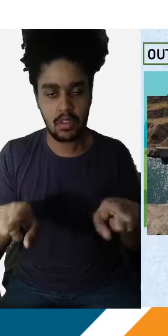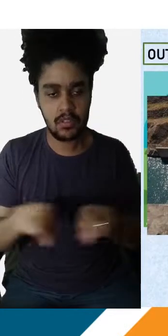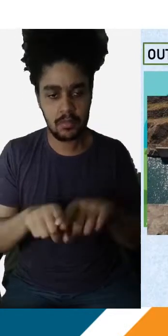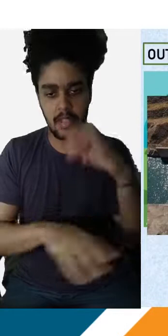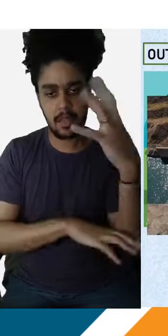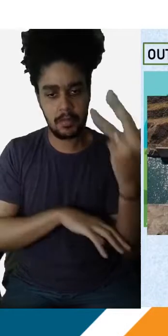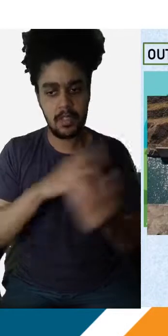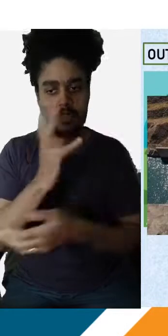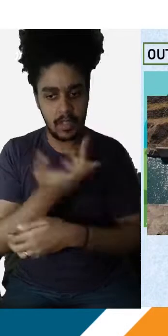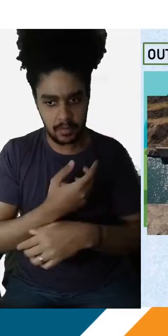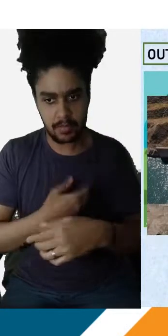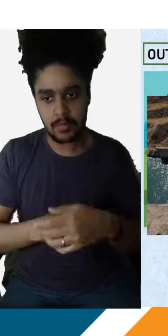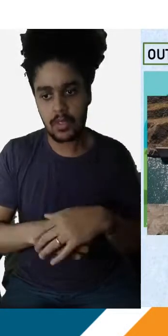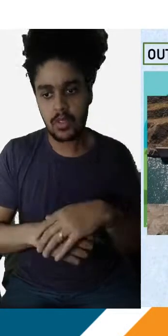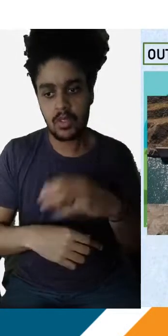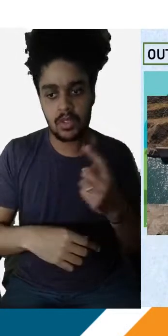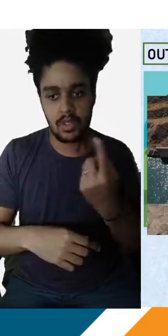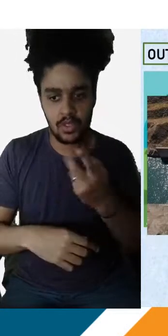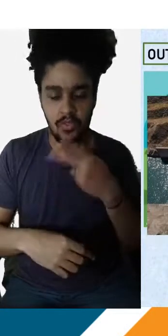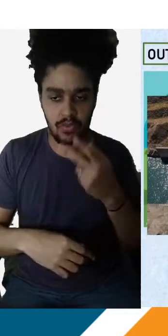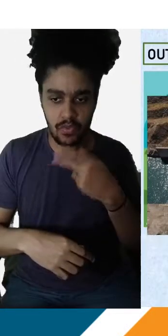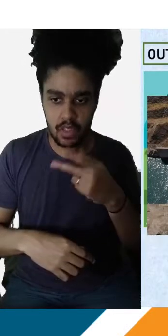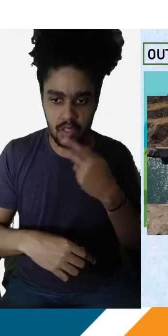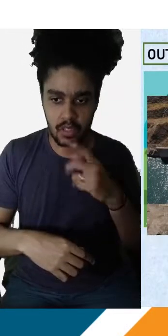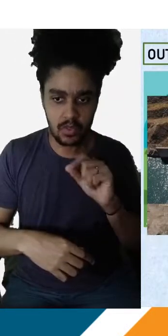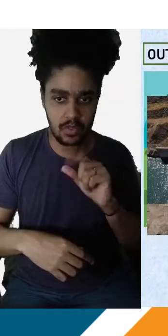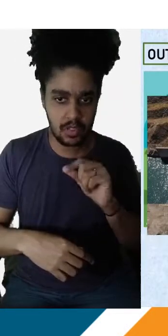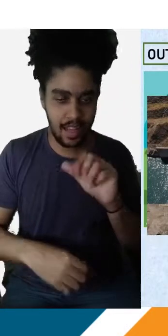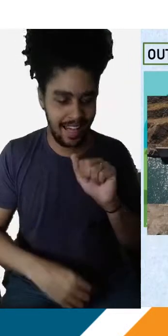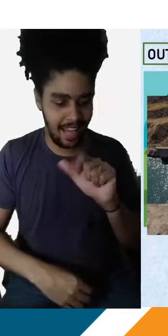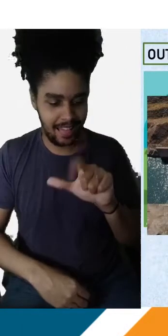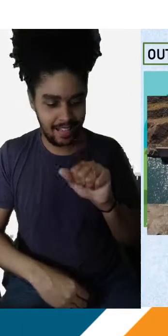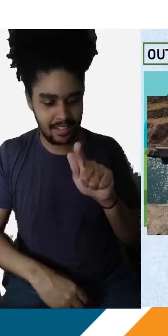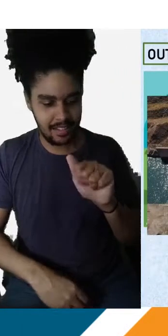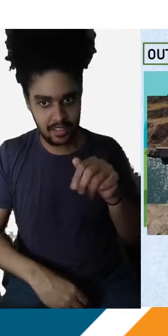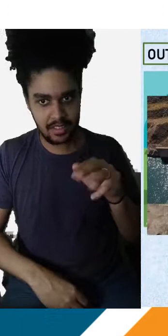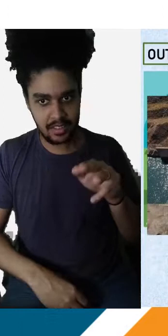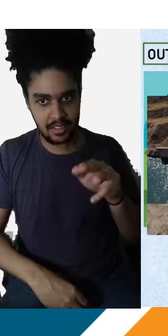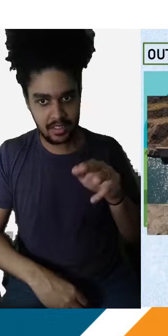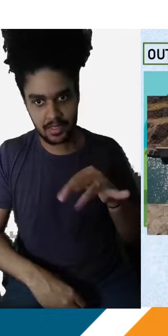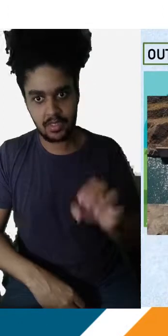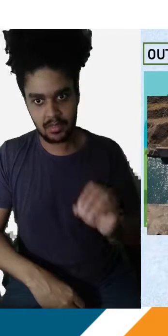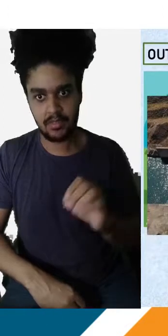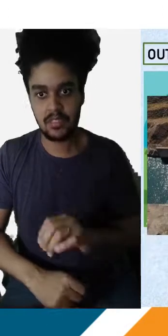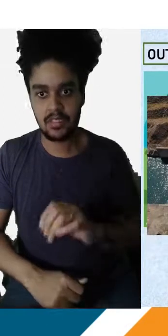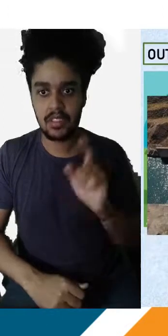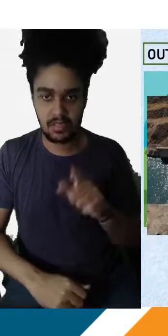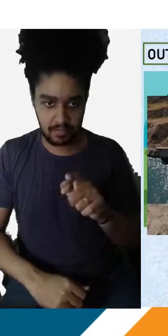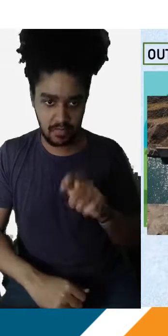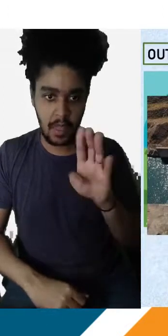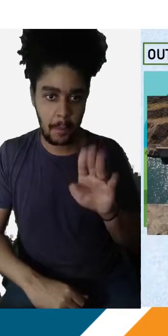a gente se refere justamente ao alagamento, como vocês podem ver. Criaram a